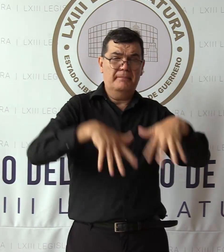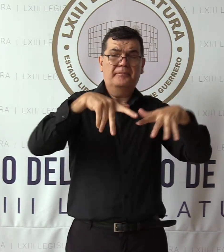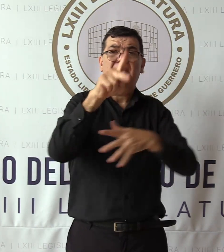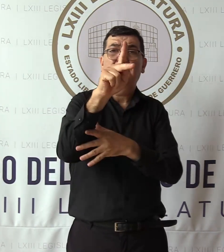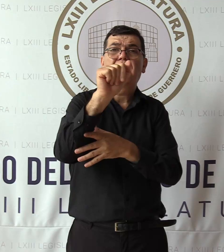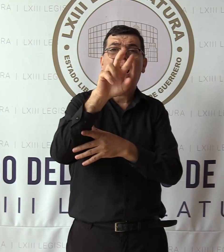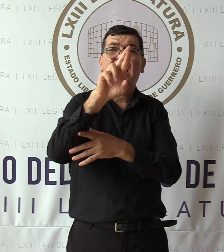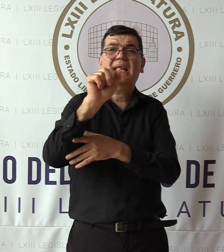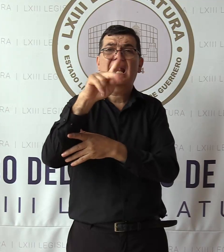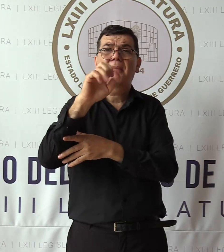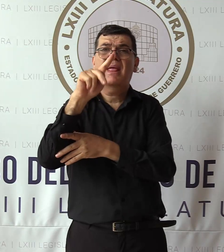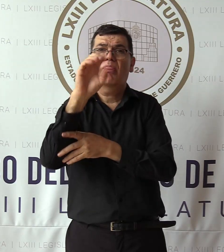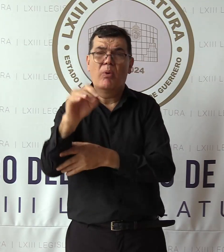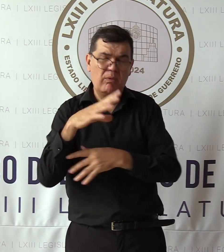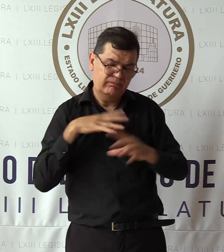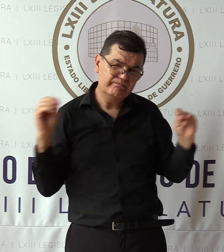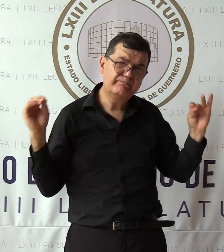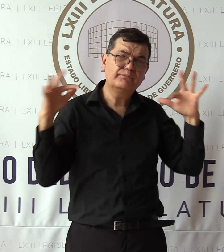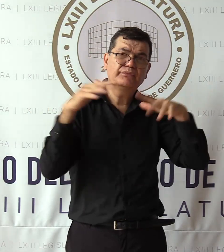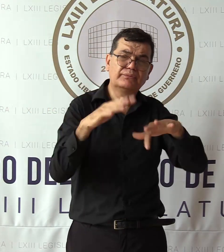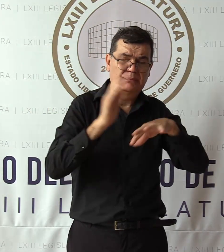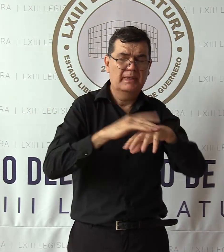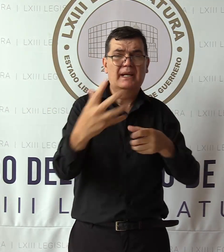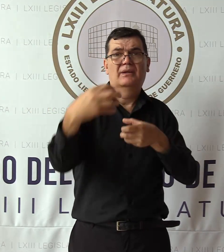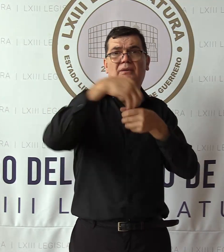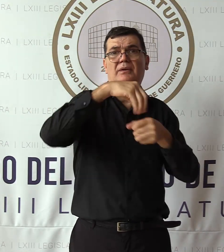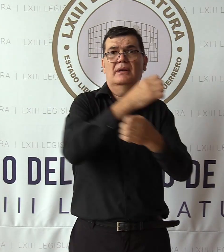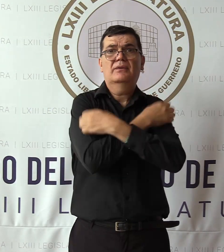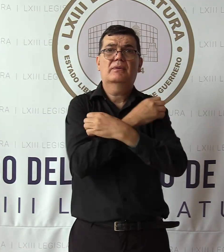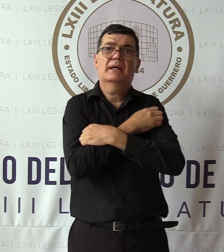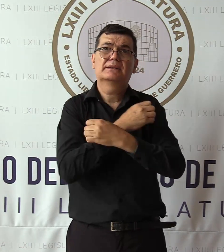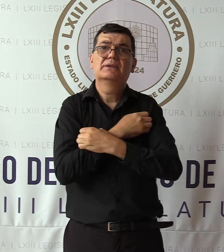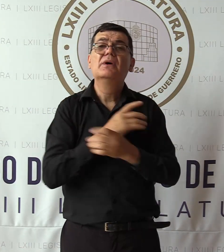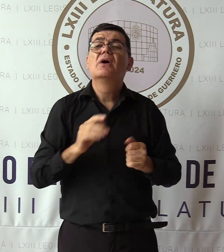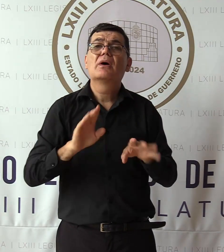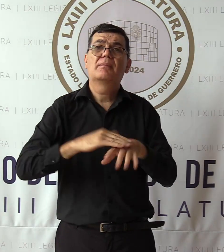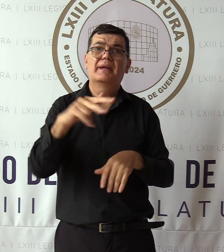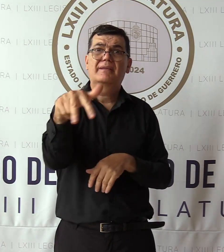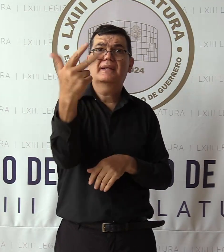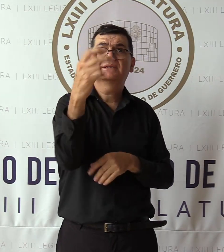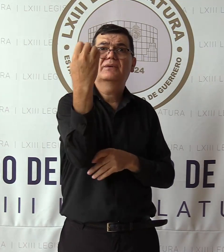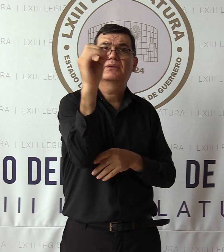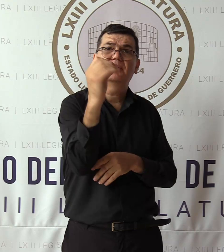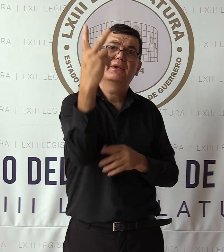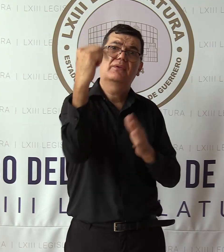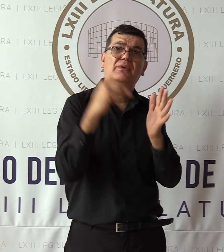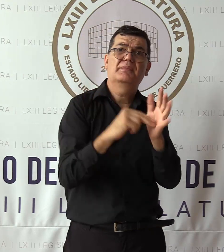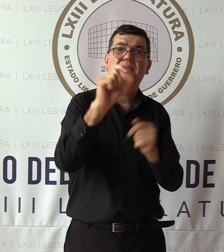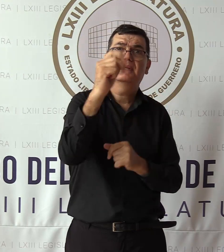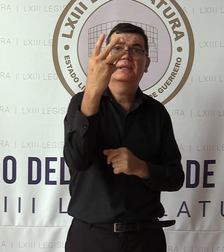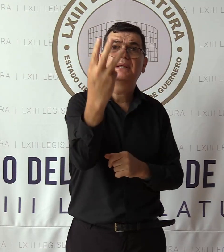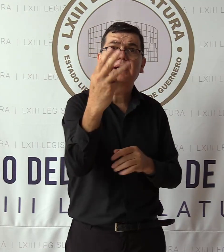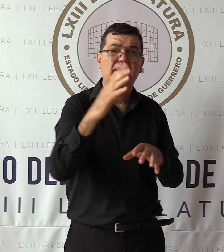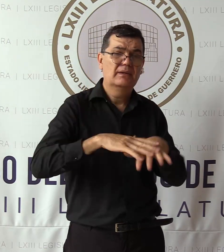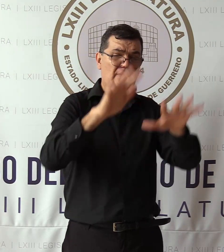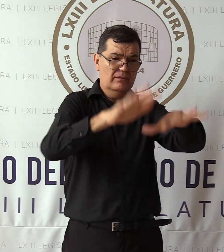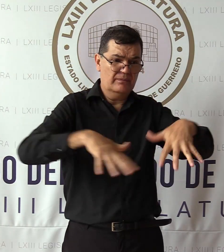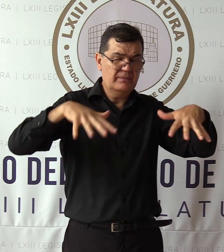Discapacidad en materia de educación inclusiva, que se llevó a cabo el 13 de octubre del 2023 en el Pleno del H. Congreso